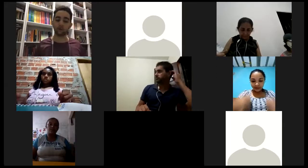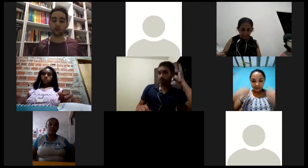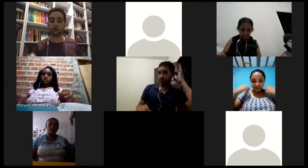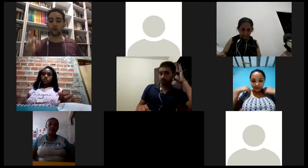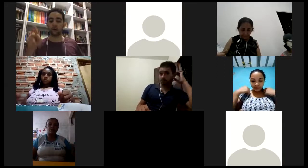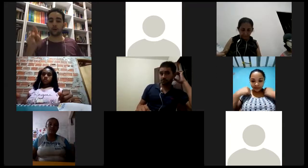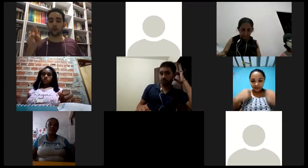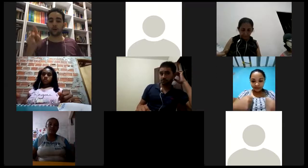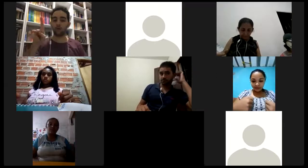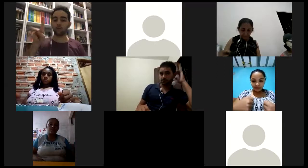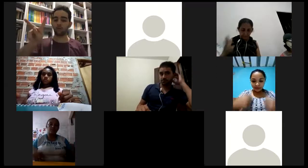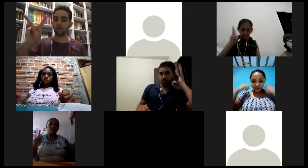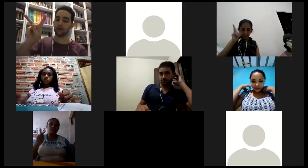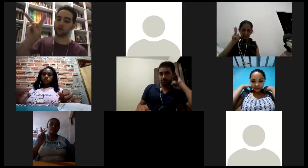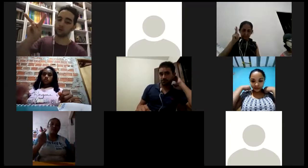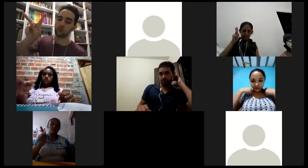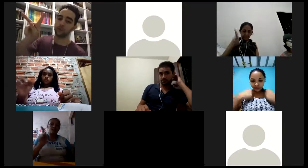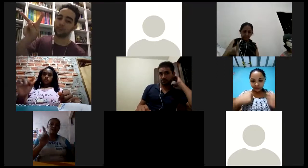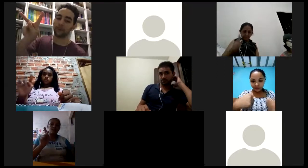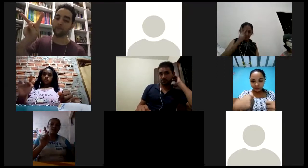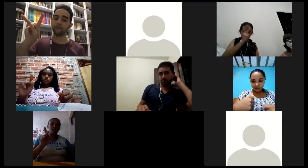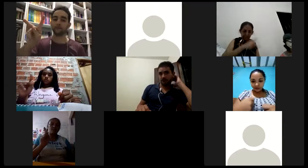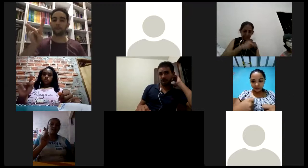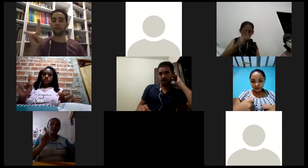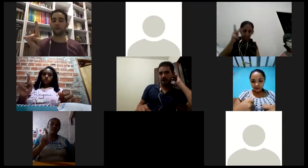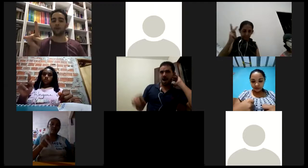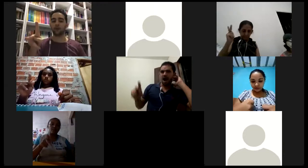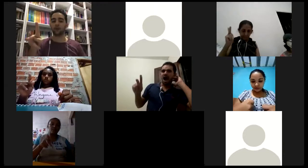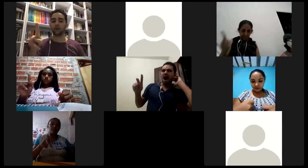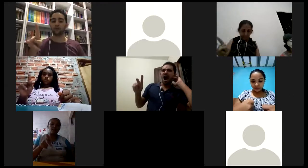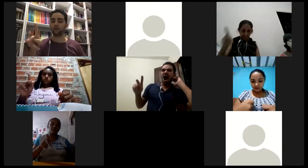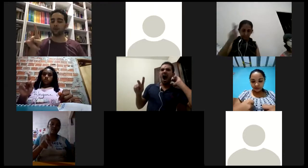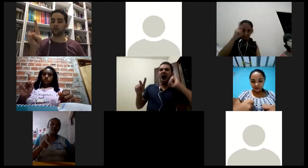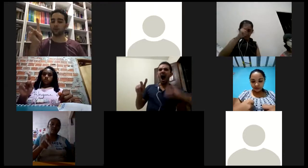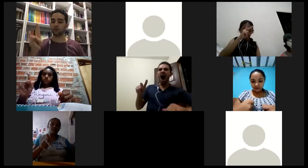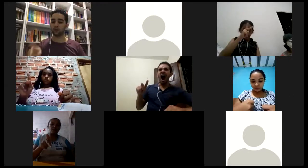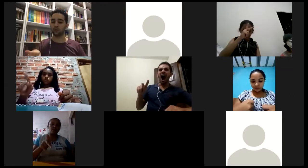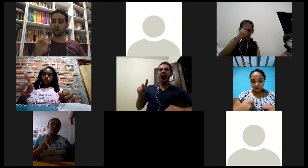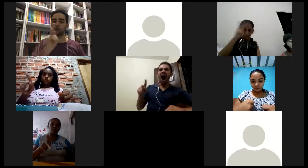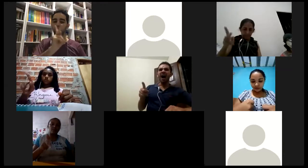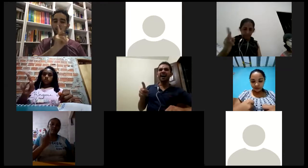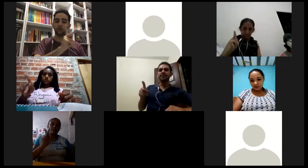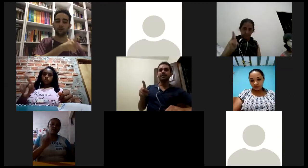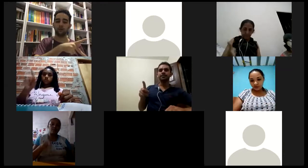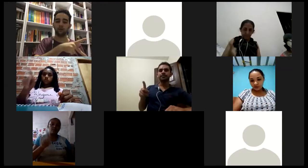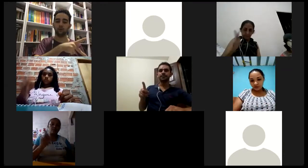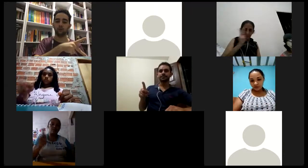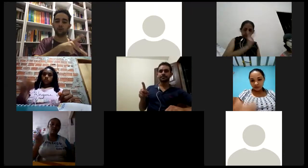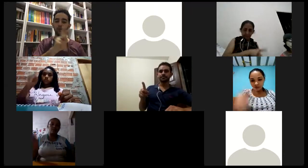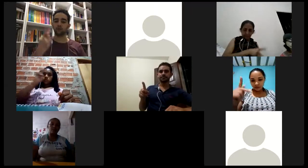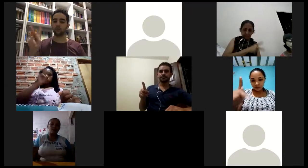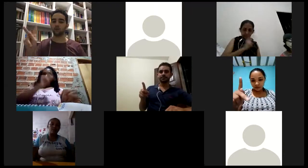Professor. Eu vou configuração de mão em P. Eu vou colocar aqui na minha frente e botar de um lado e do